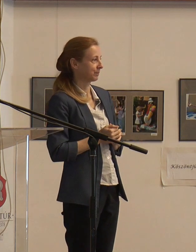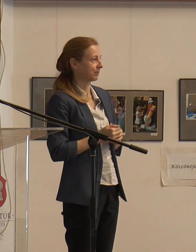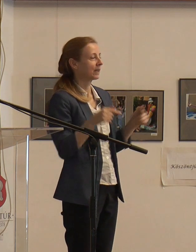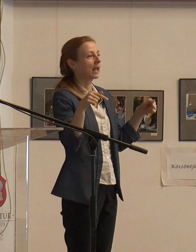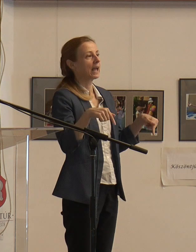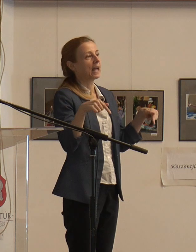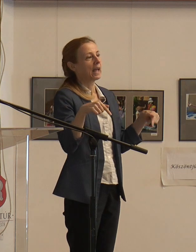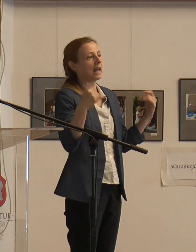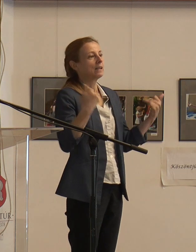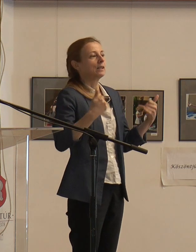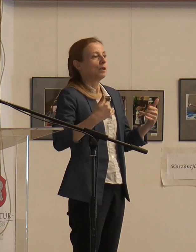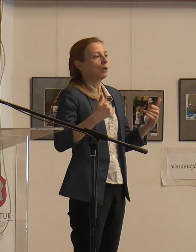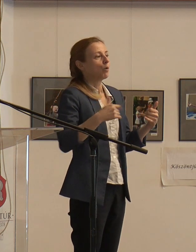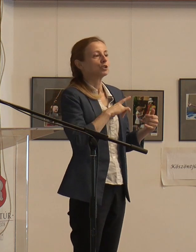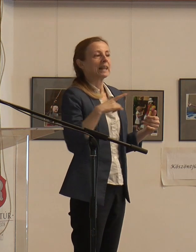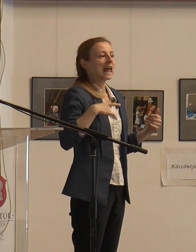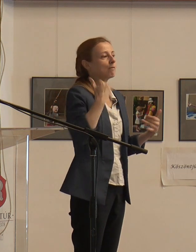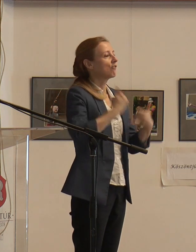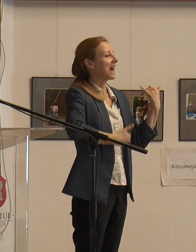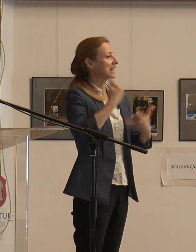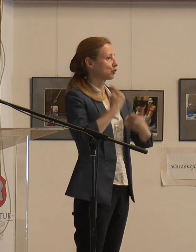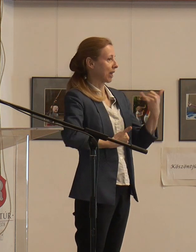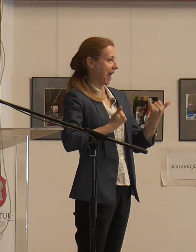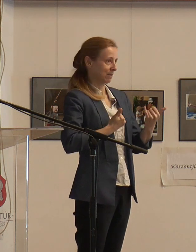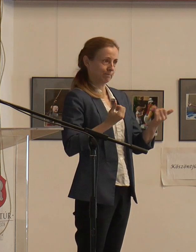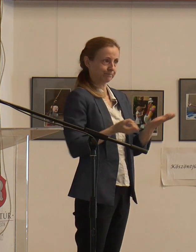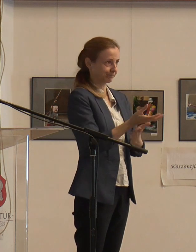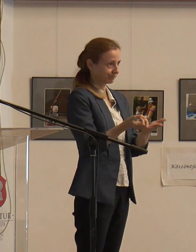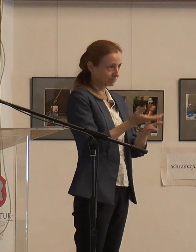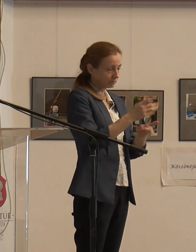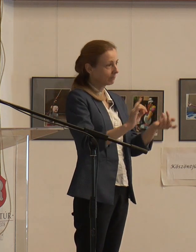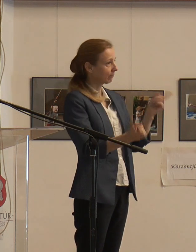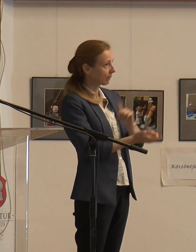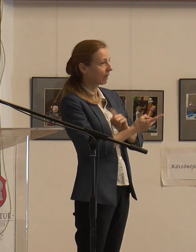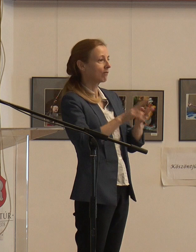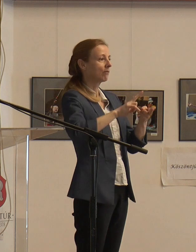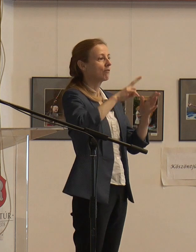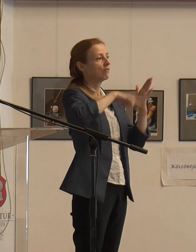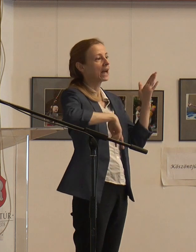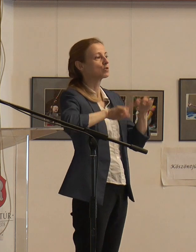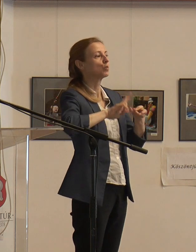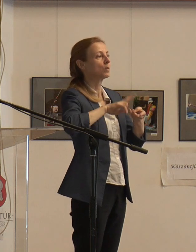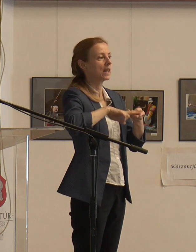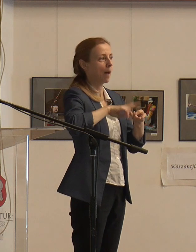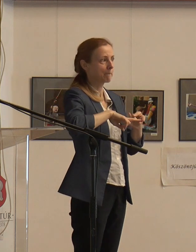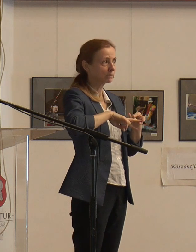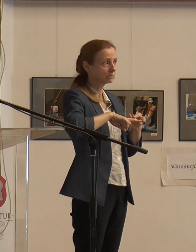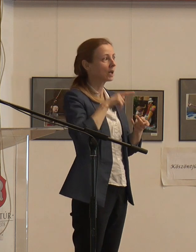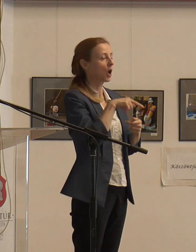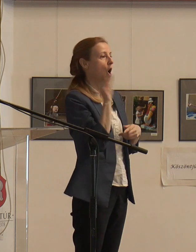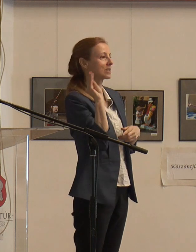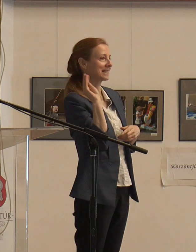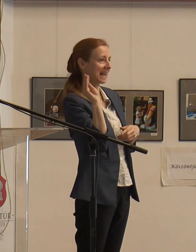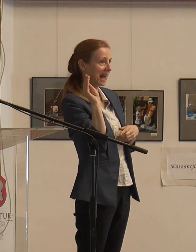Ez most nem versenként hirdettük meg, hanem vers ünnepnek, ami azt